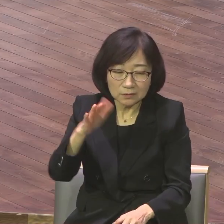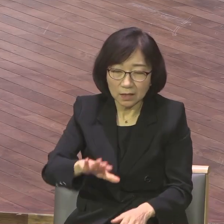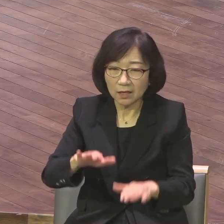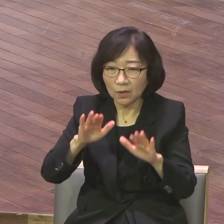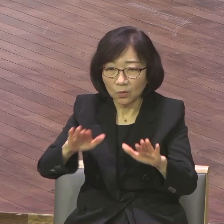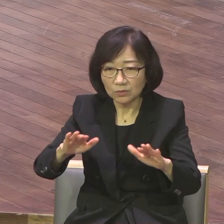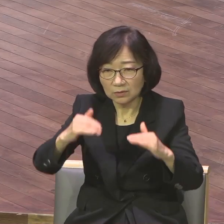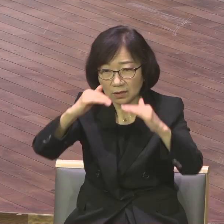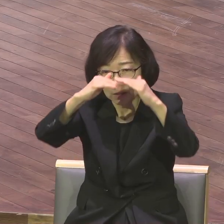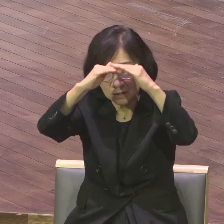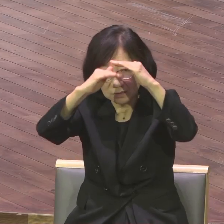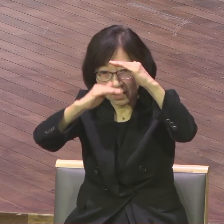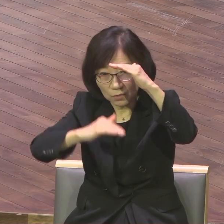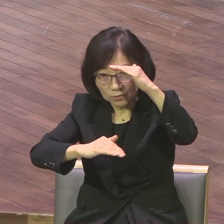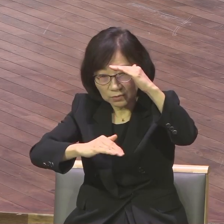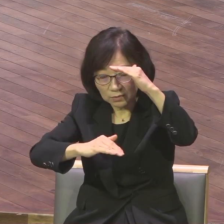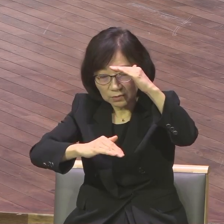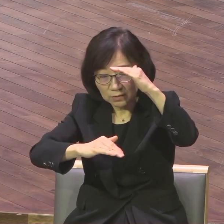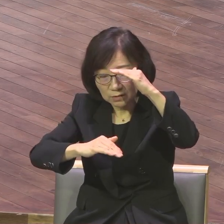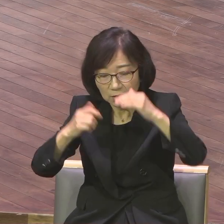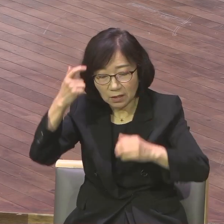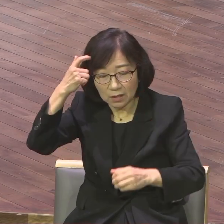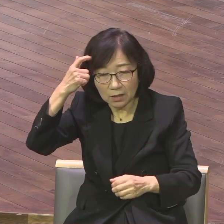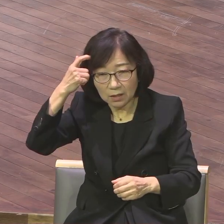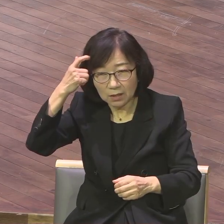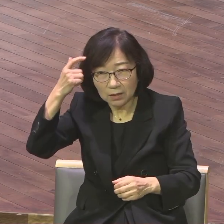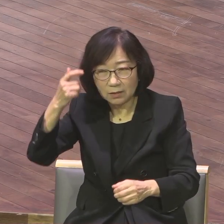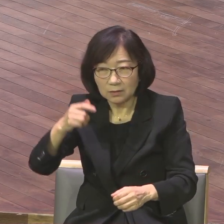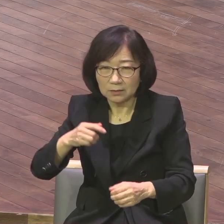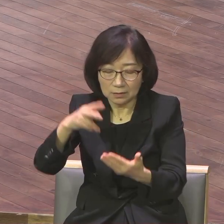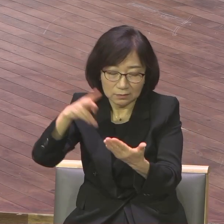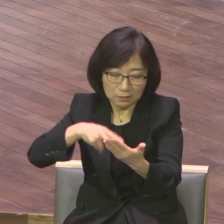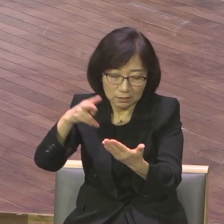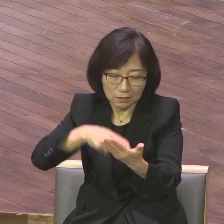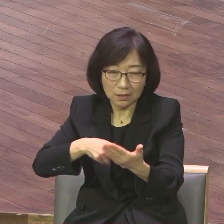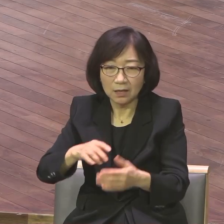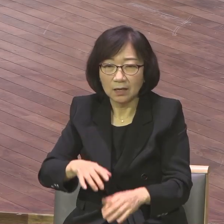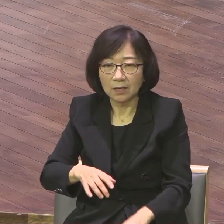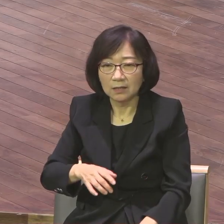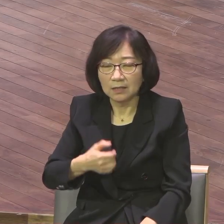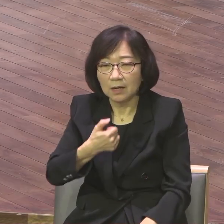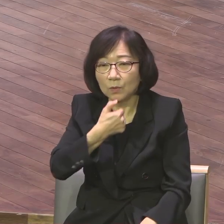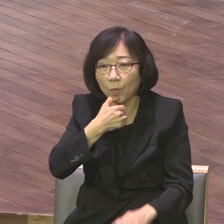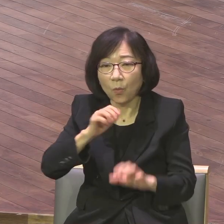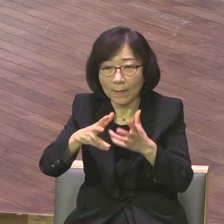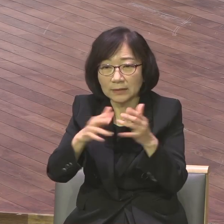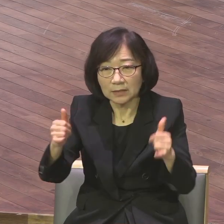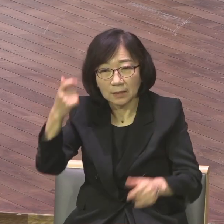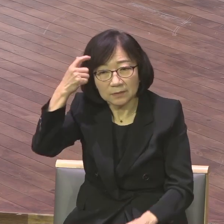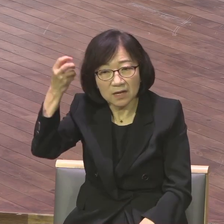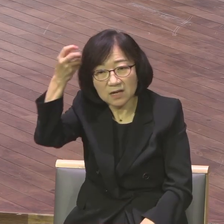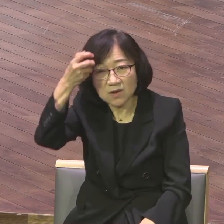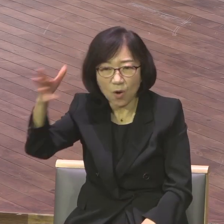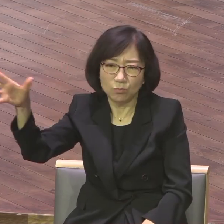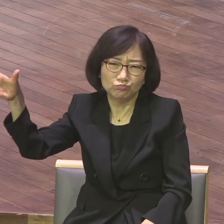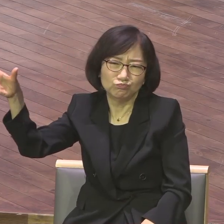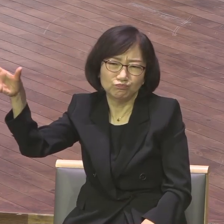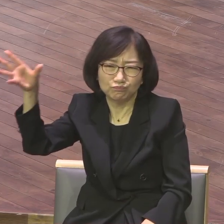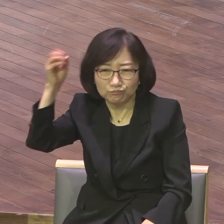말씀을 영적 관점에서 해석하지 못한 로마 사람들이 초대교회 성도들을 보고